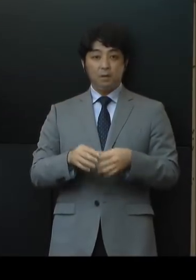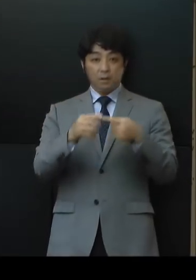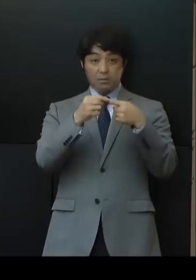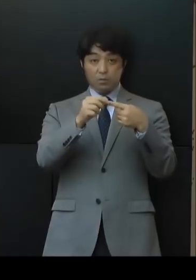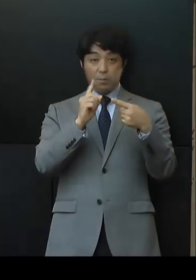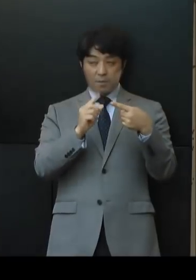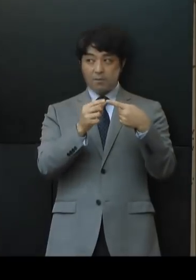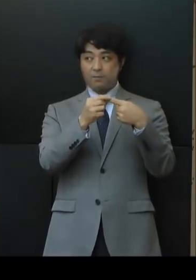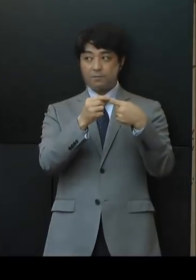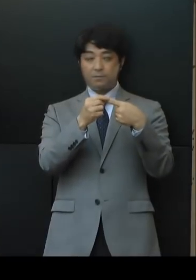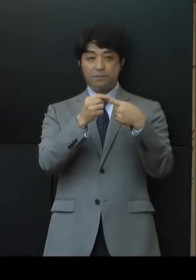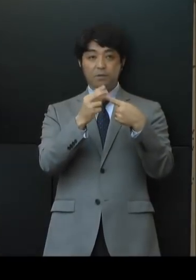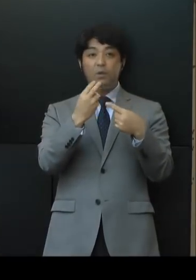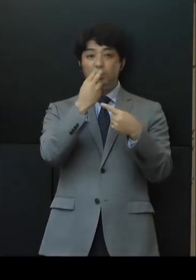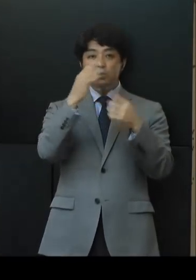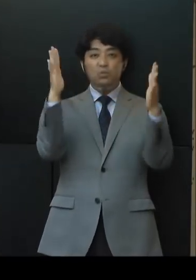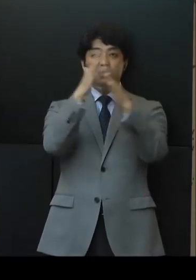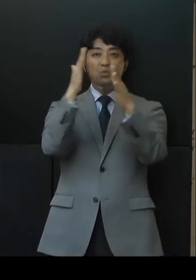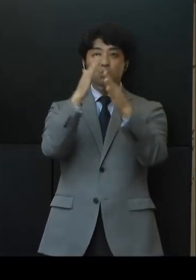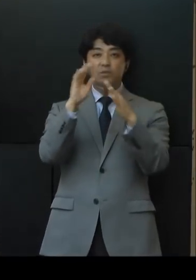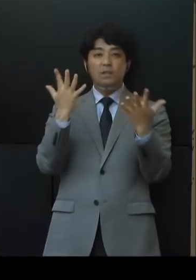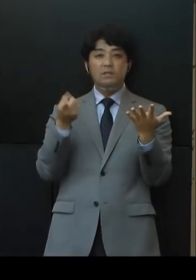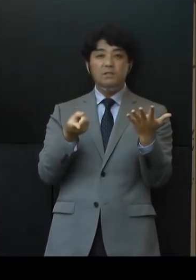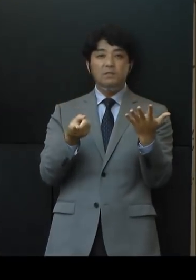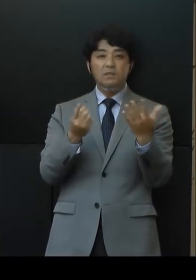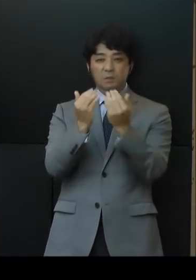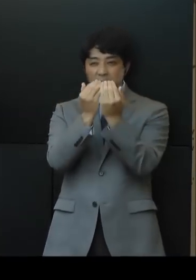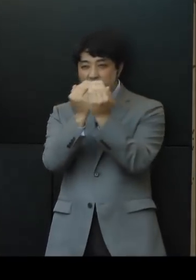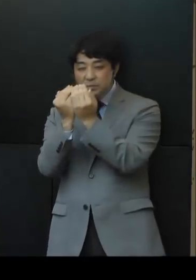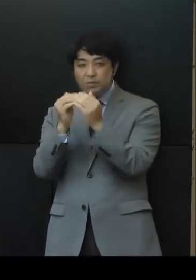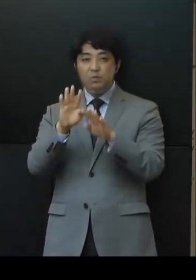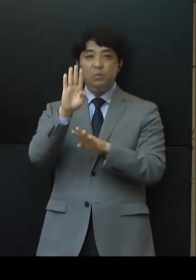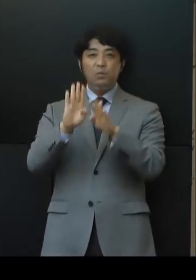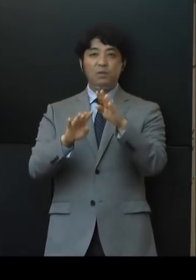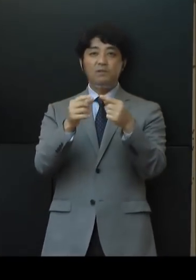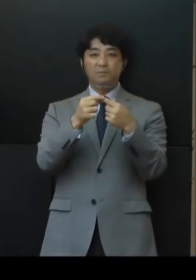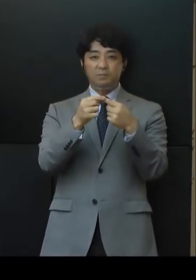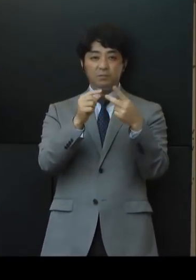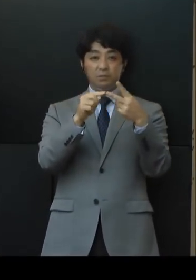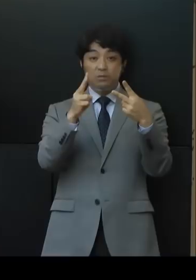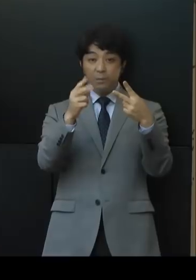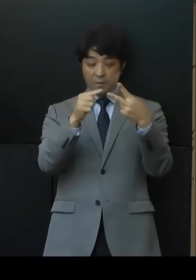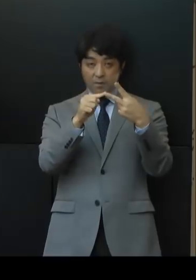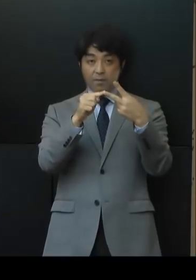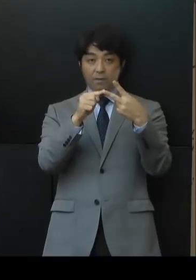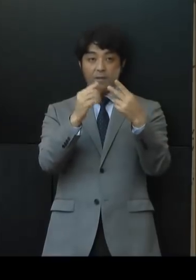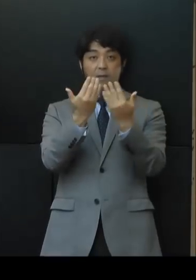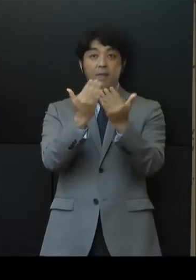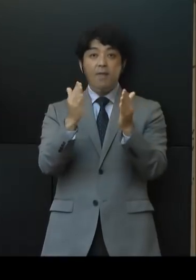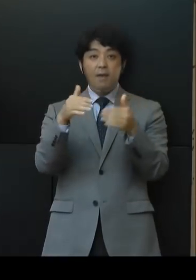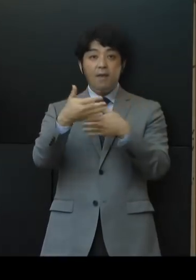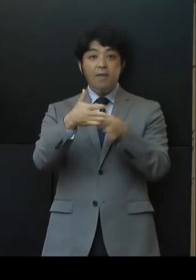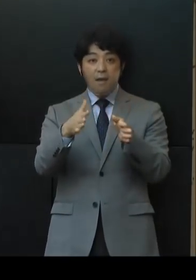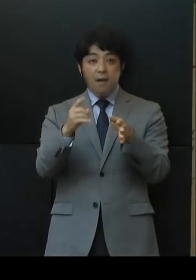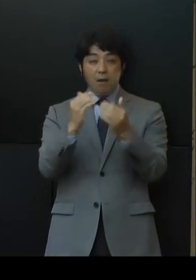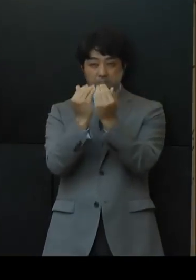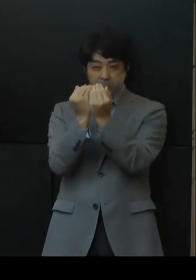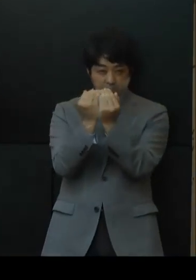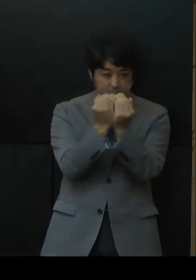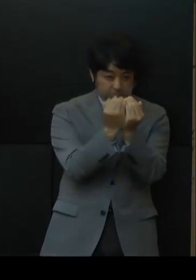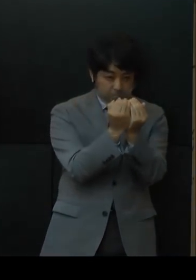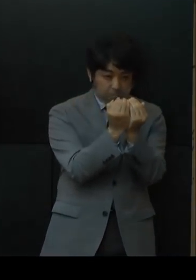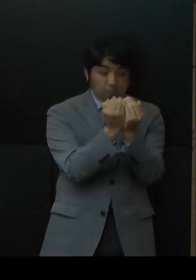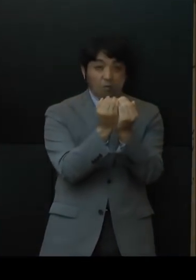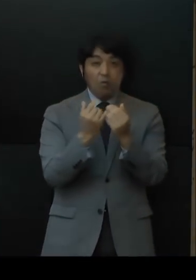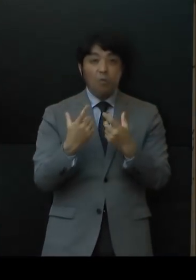つ、換気が不十分であること。二つ、部屋が密集状態